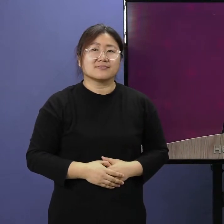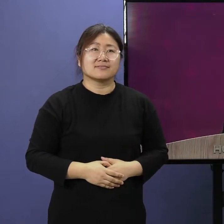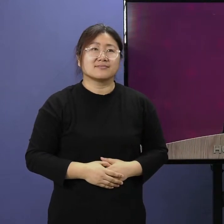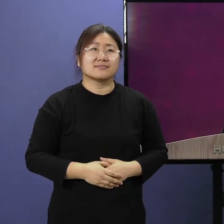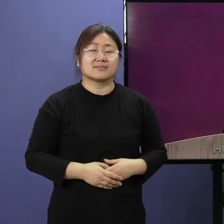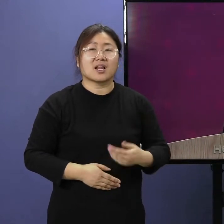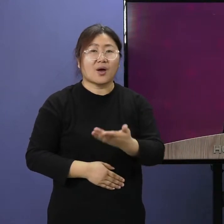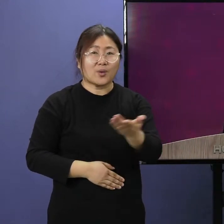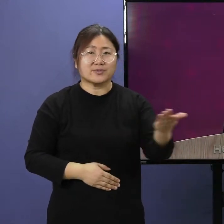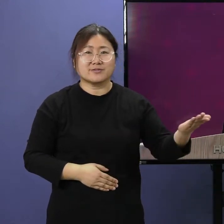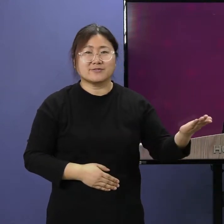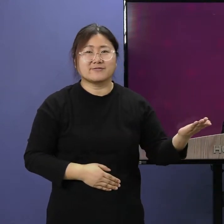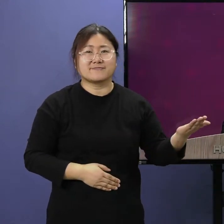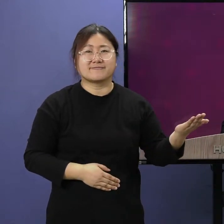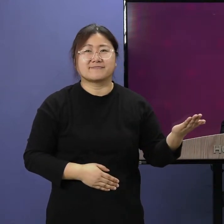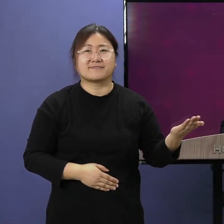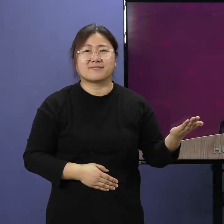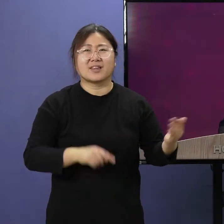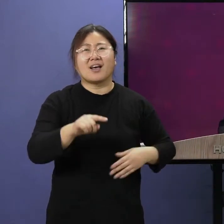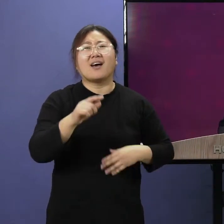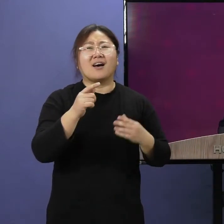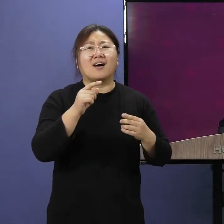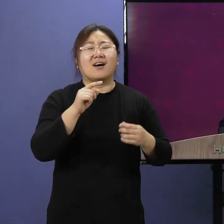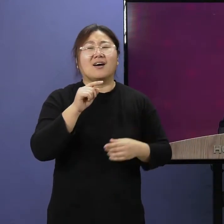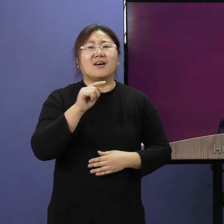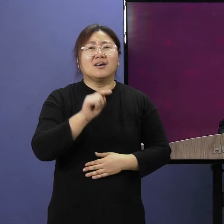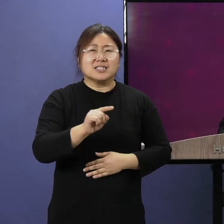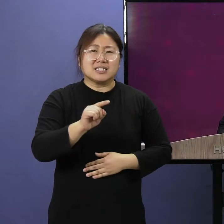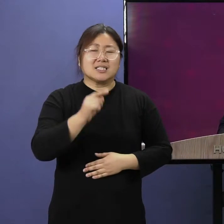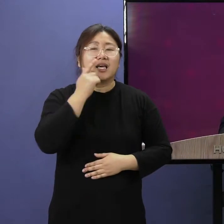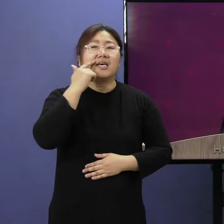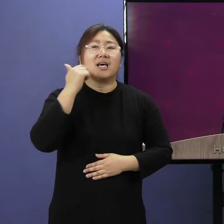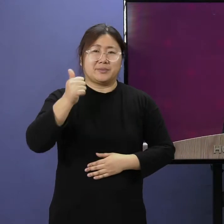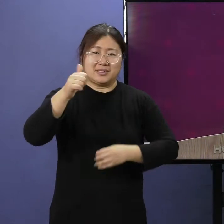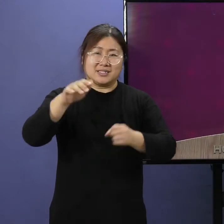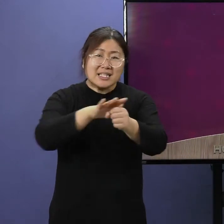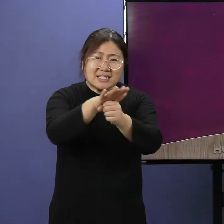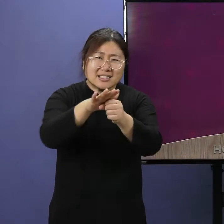여러분, 이것이 아버지의 사랑입니다.